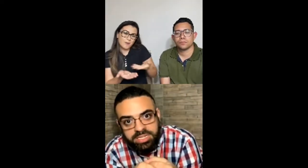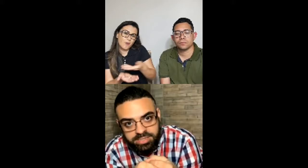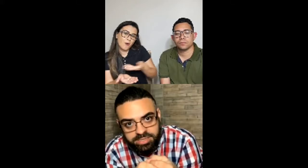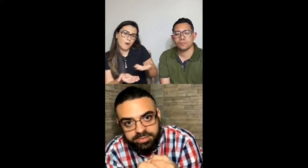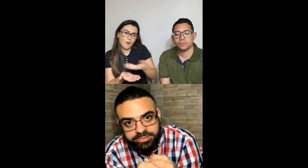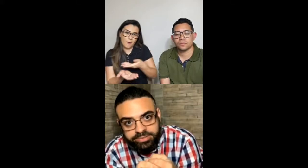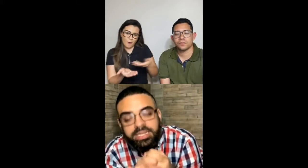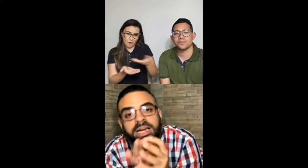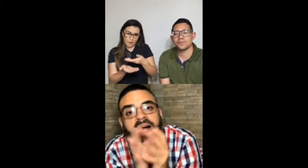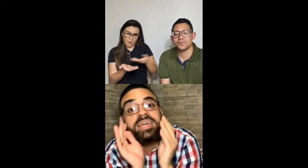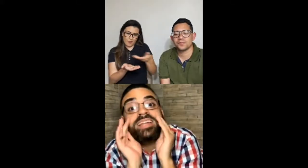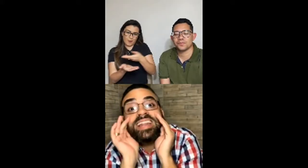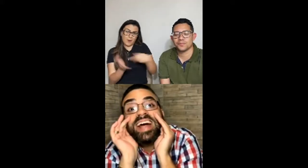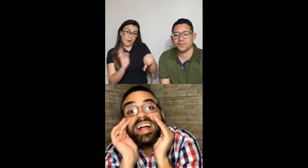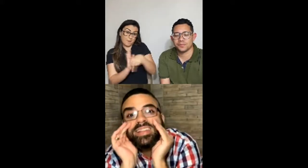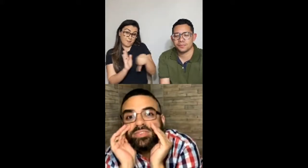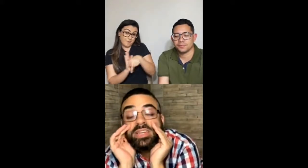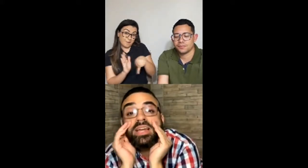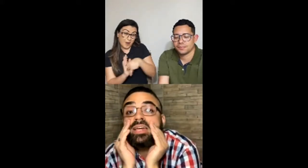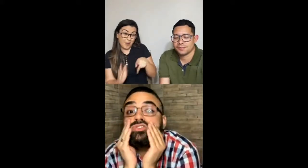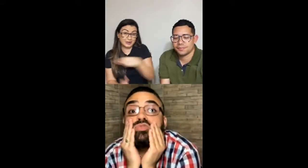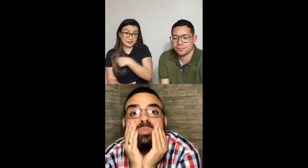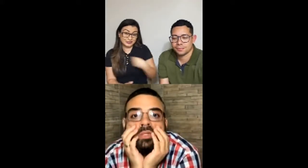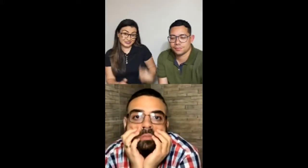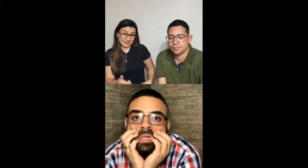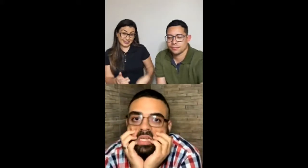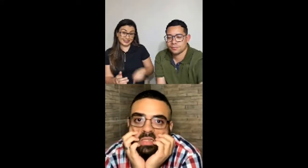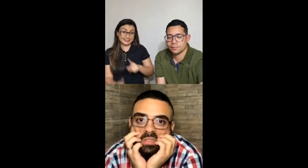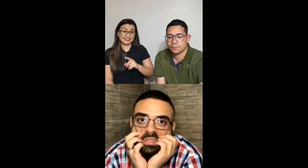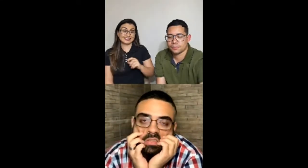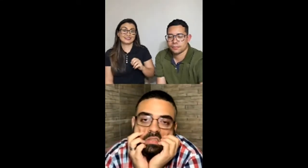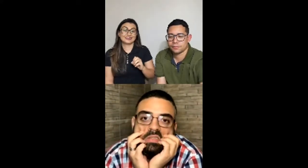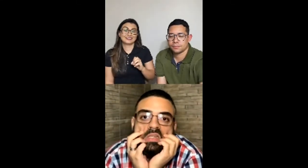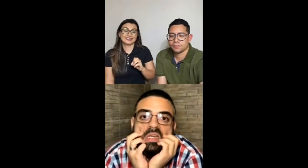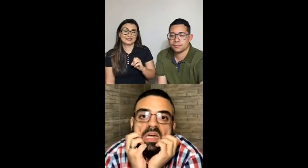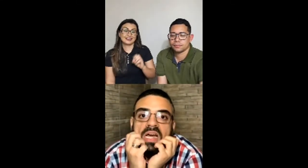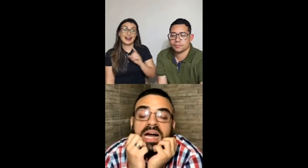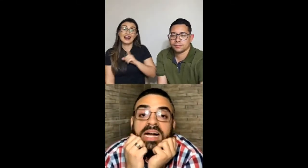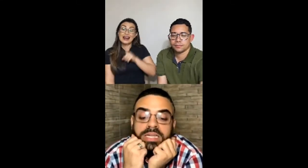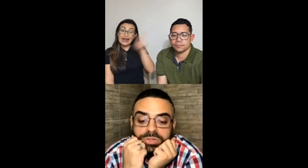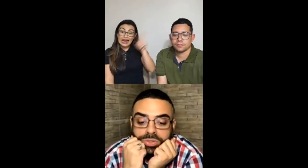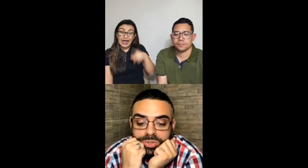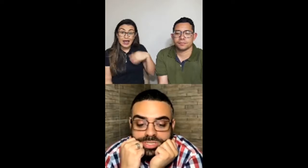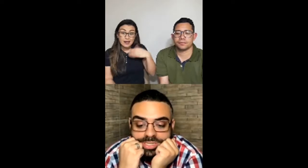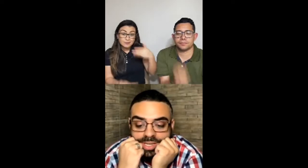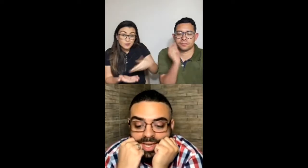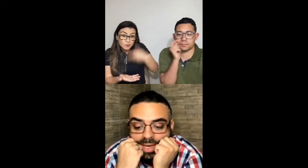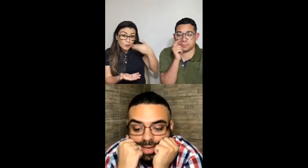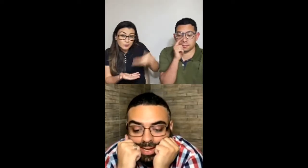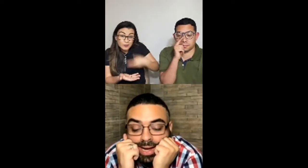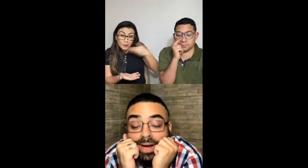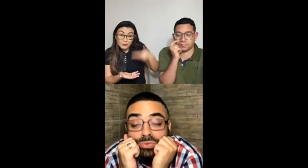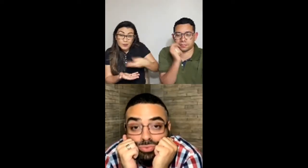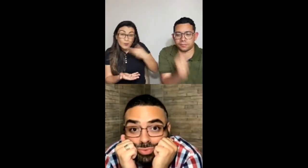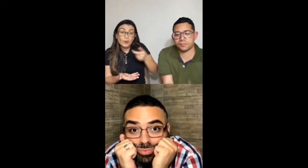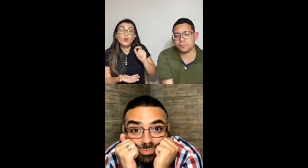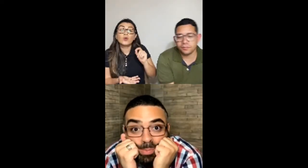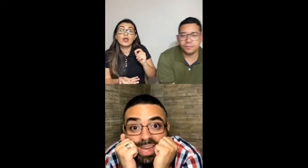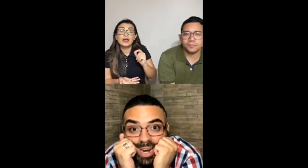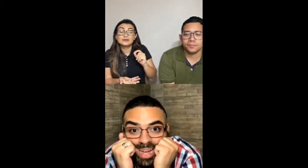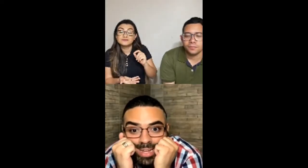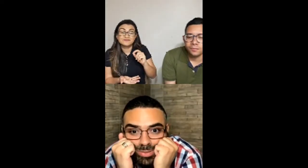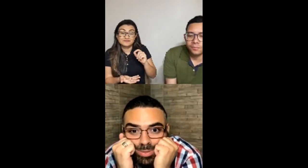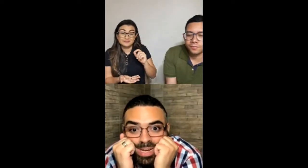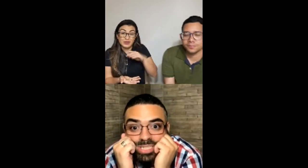Você acha que agridoce no Brasil é aquele molhinho vermelhinho do self-service chinês? Aquilo não é nada, aquilo é ketchup para eles.